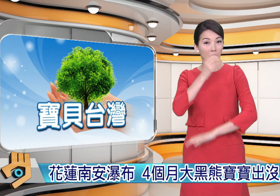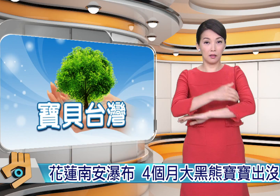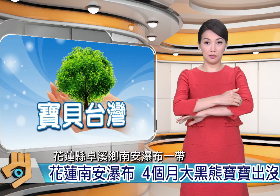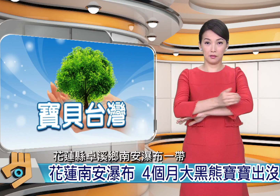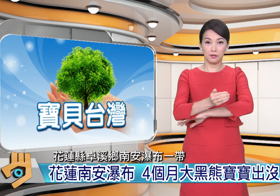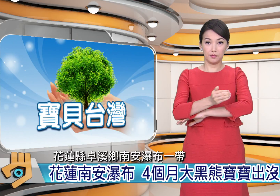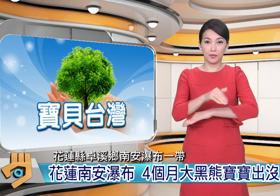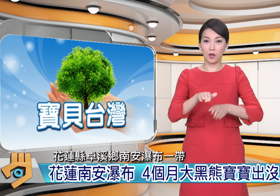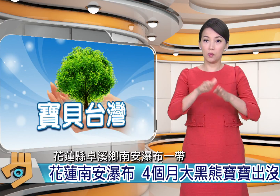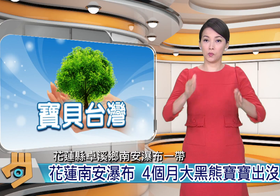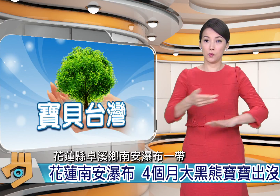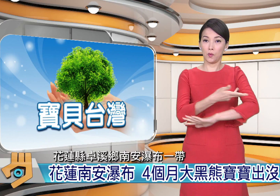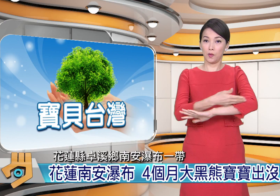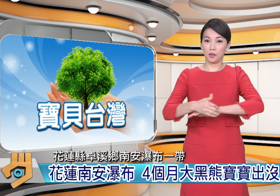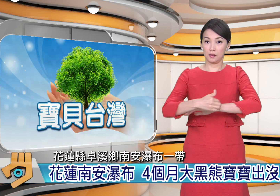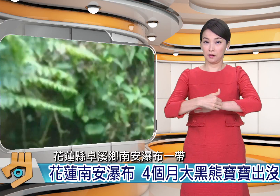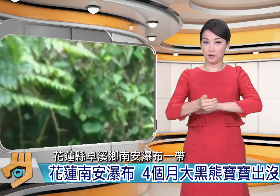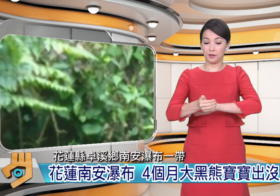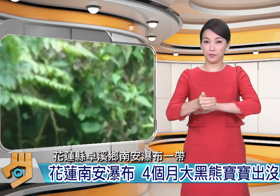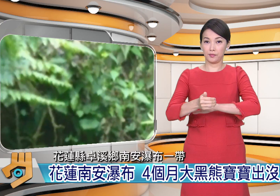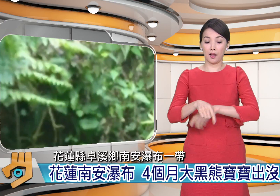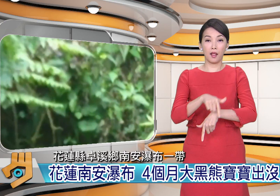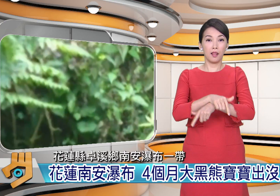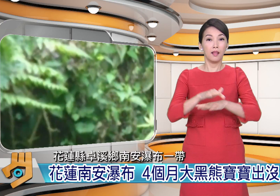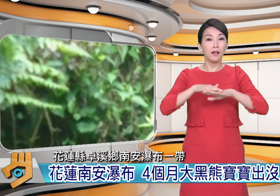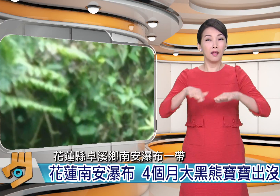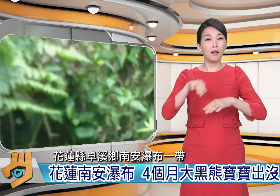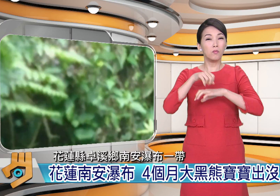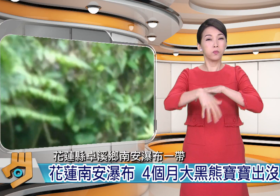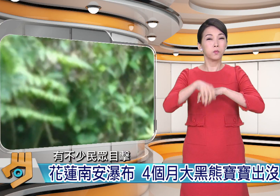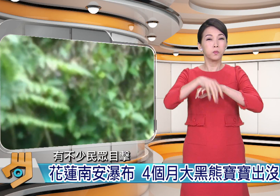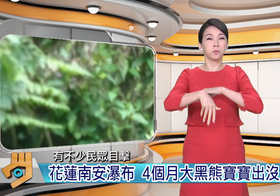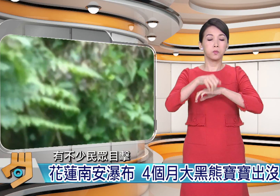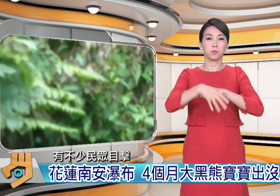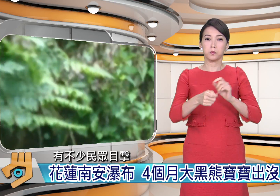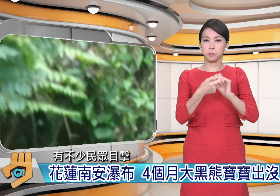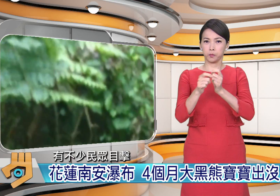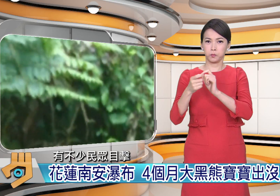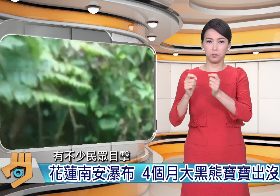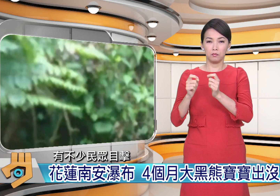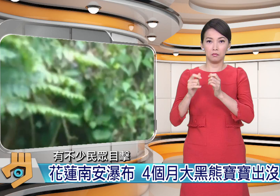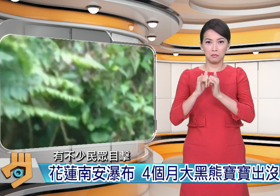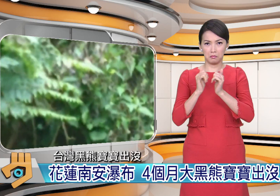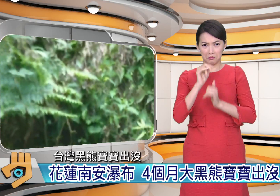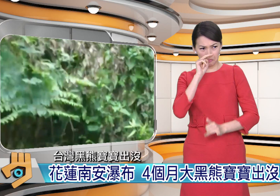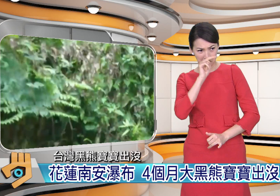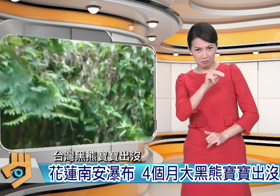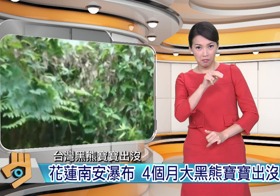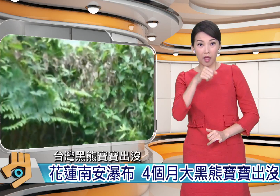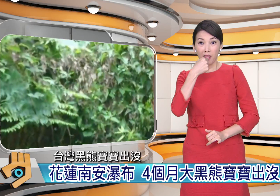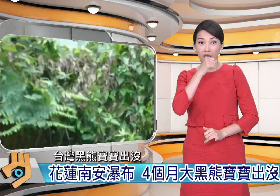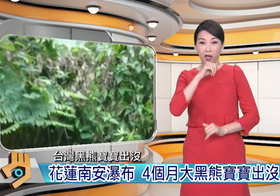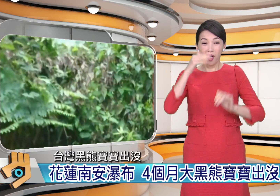花莲县卓溪乡安南瀑布一带，有不少民众目击台湾黑熊宝宝出